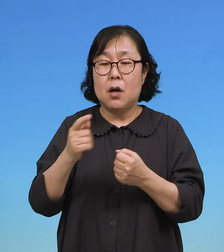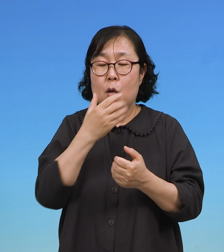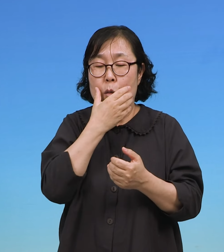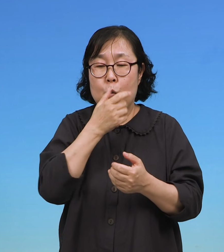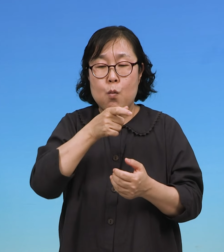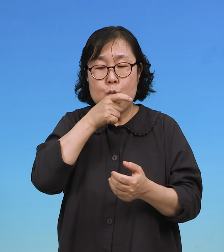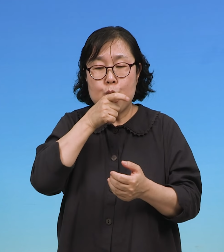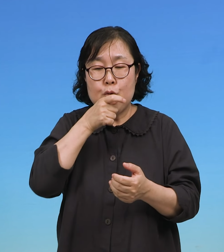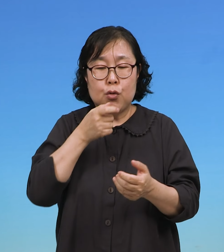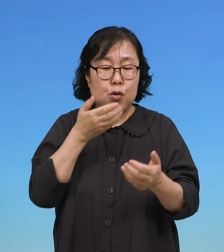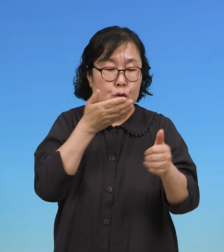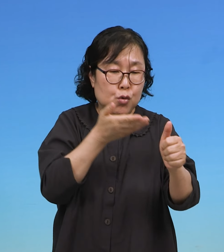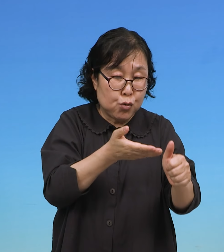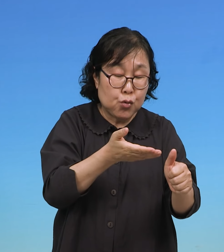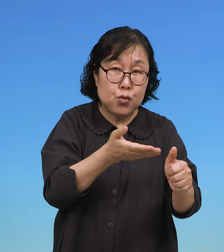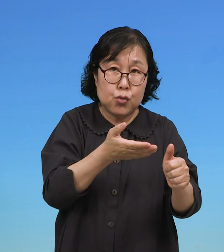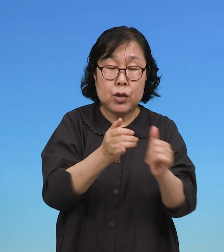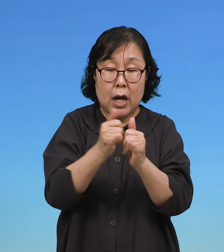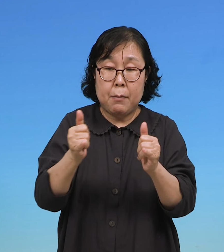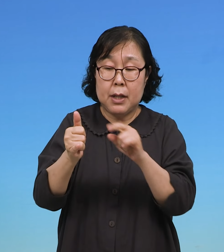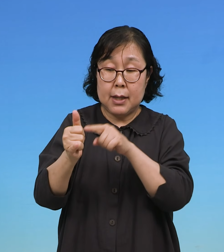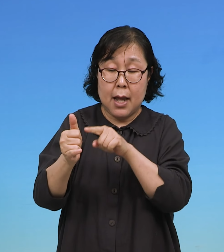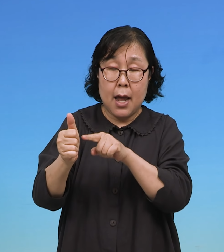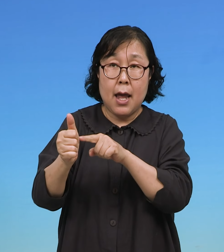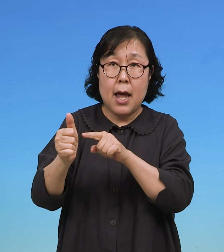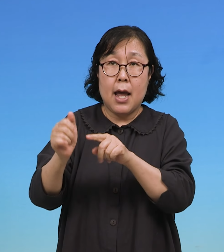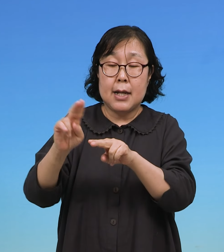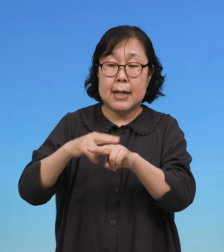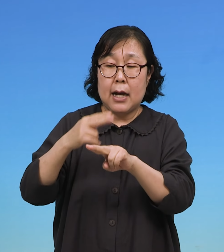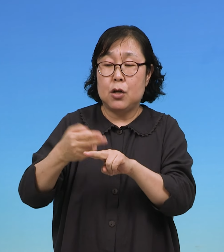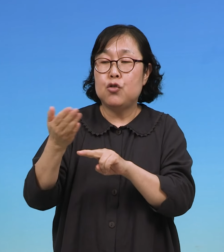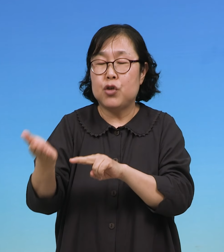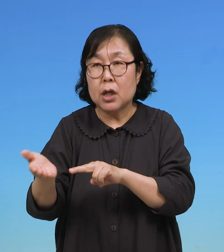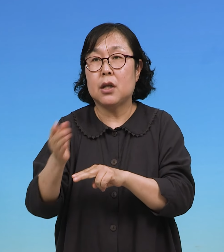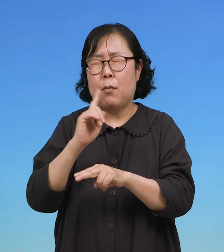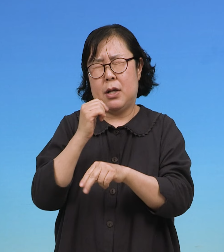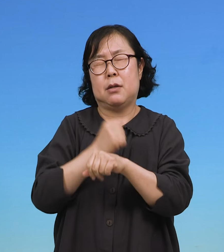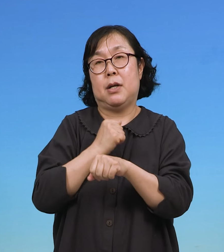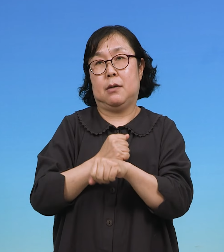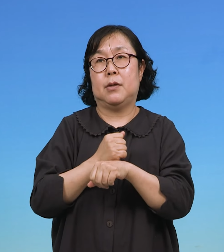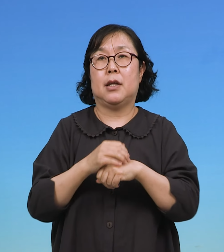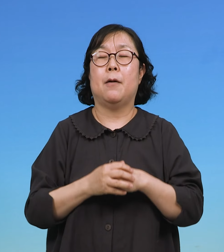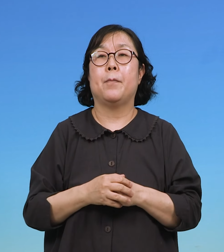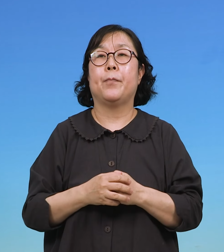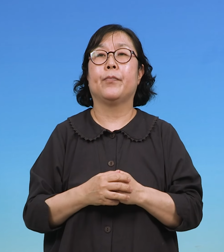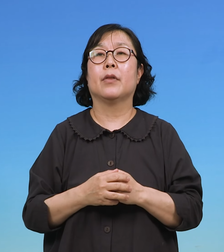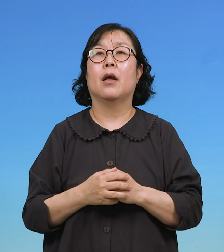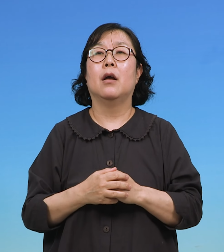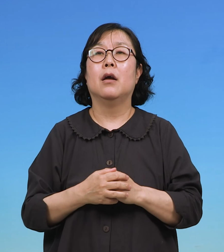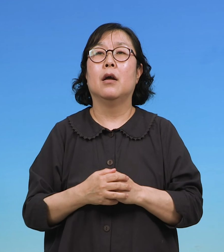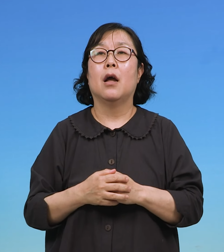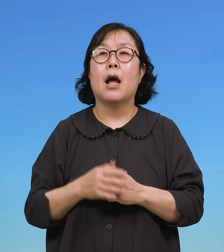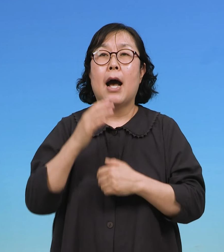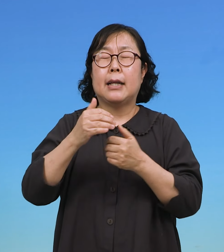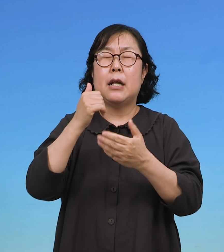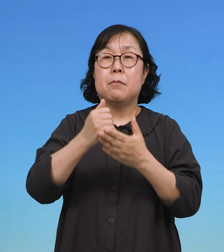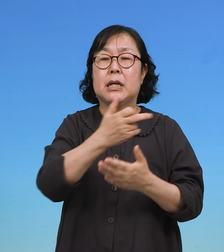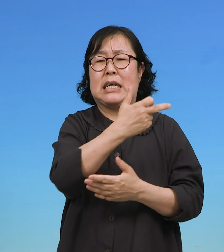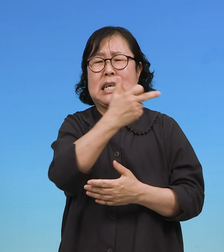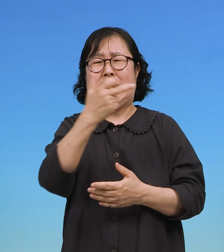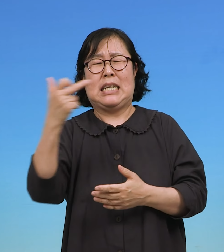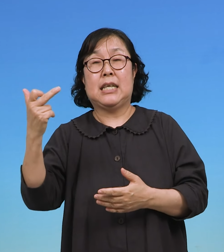그 사람에게 상을 베푸시겠다는 겁니다. 저는 참 우리 하나님이